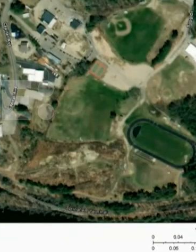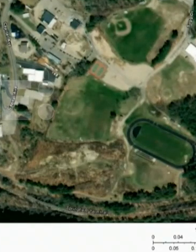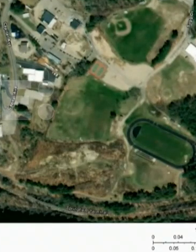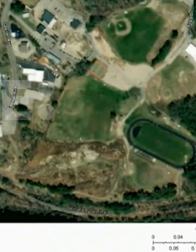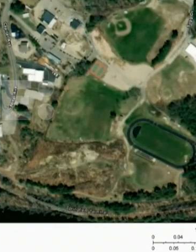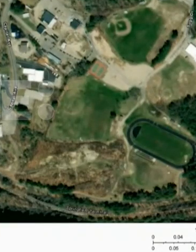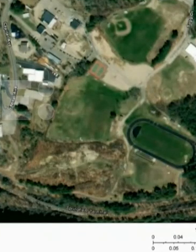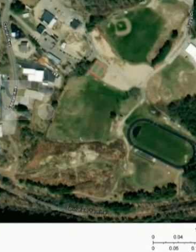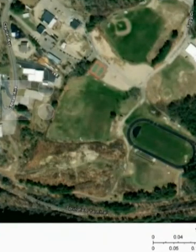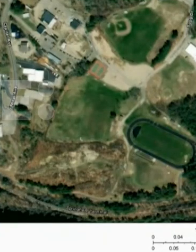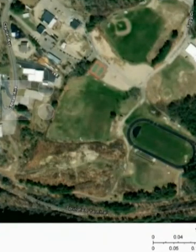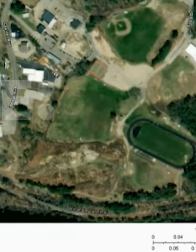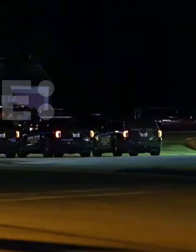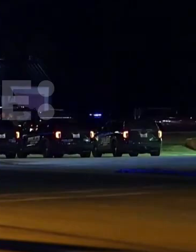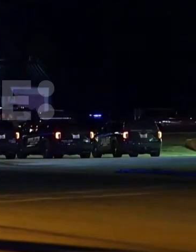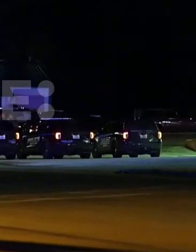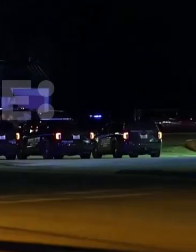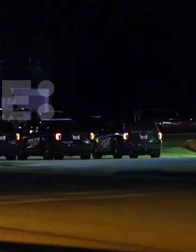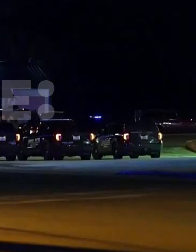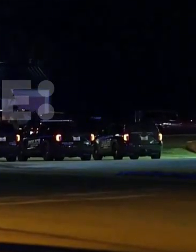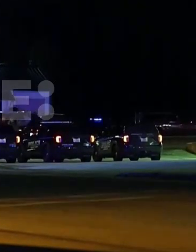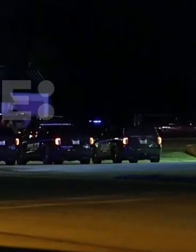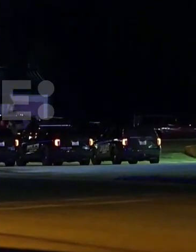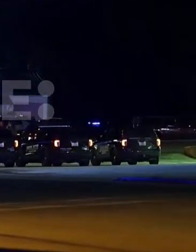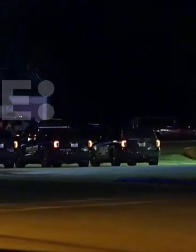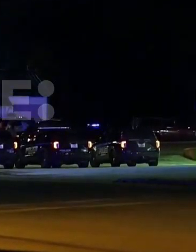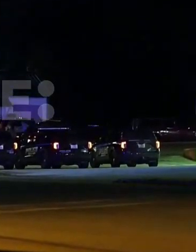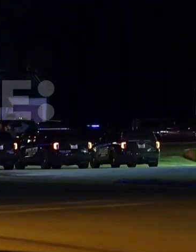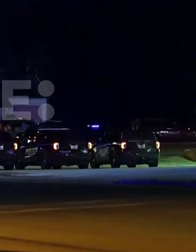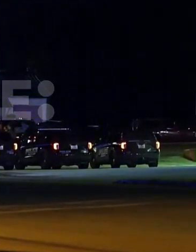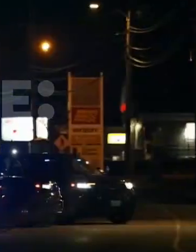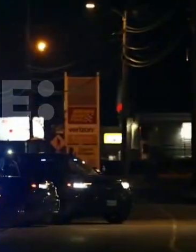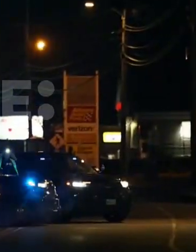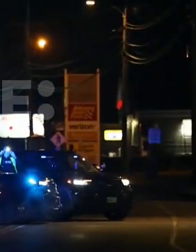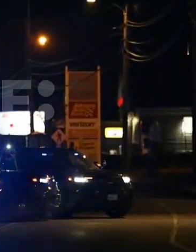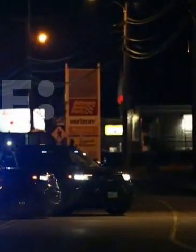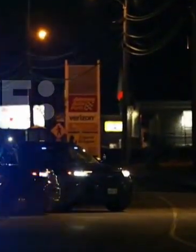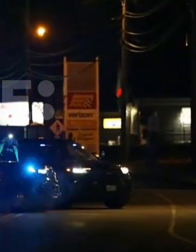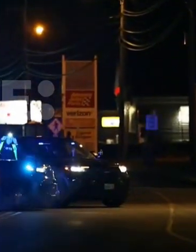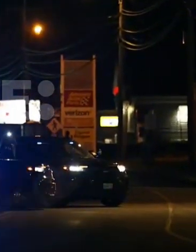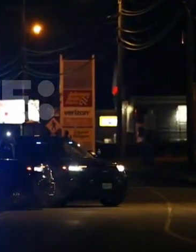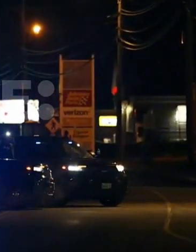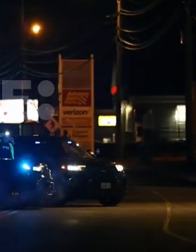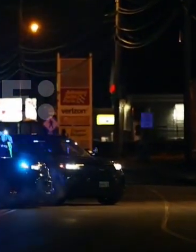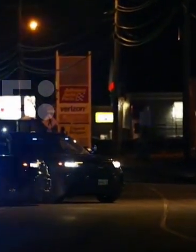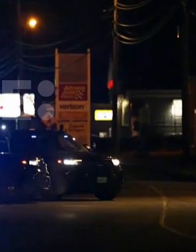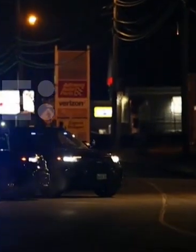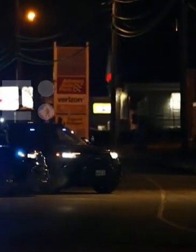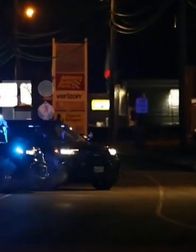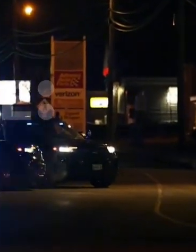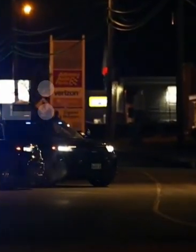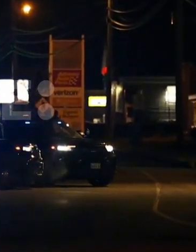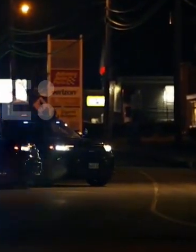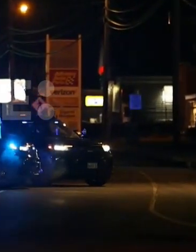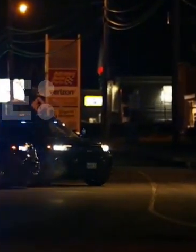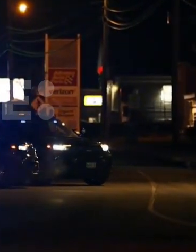casas revistadas pela polícia foi encontrado um bilhete em que Card se despedia dos seus entes queridos e deixava